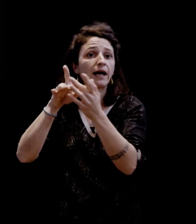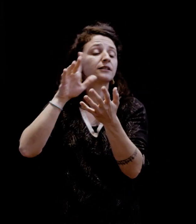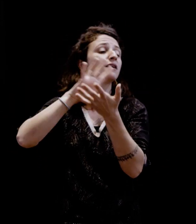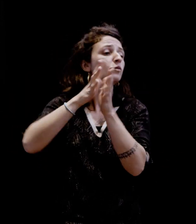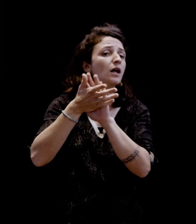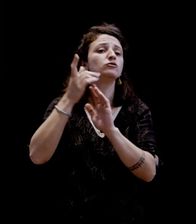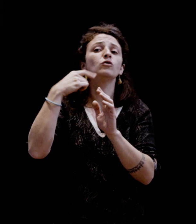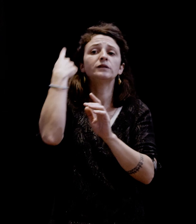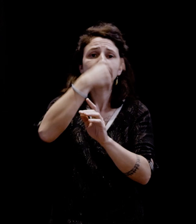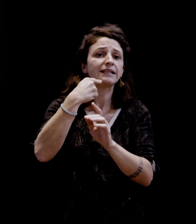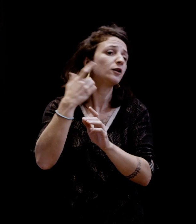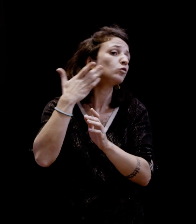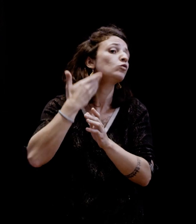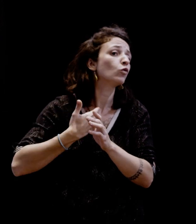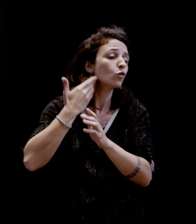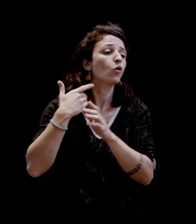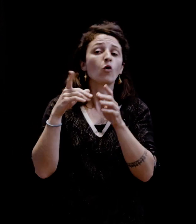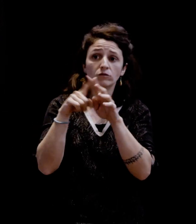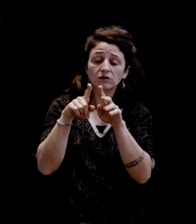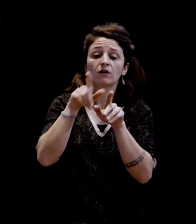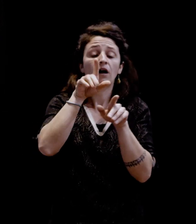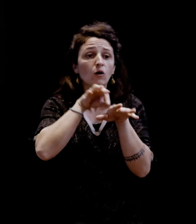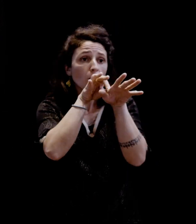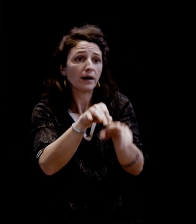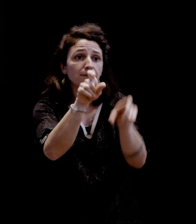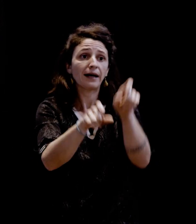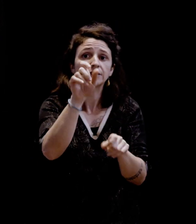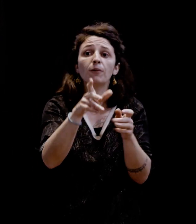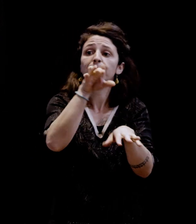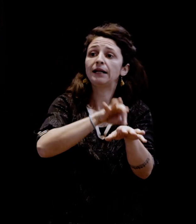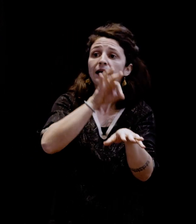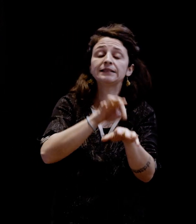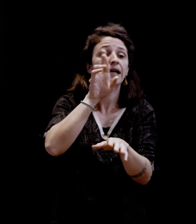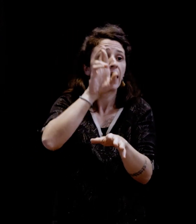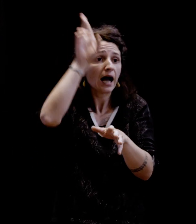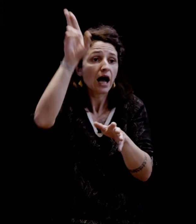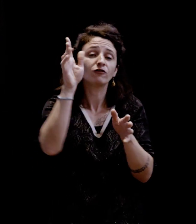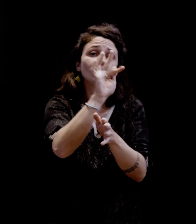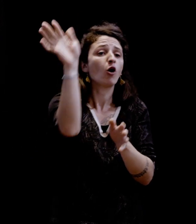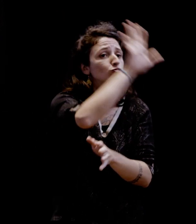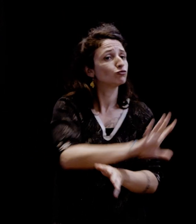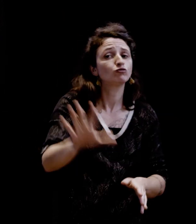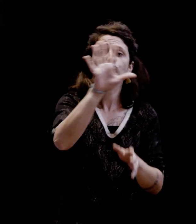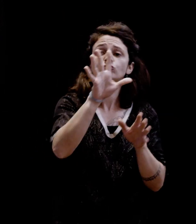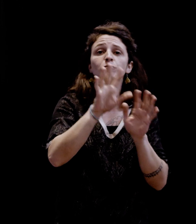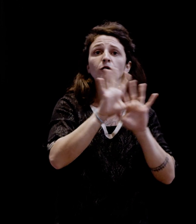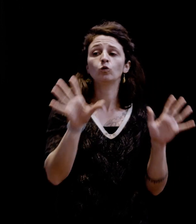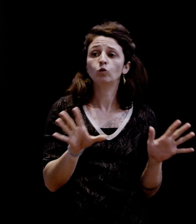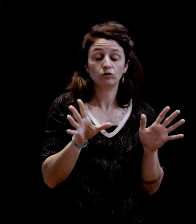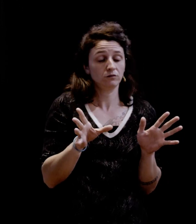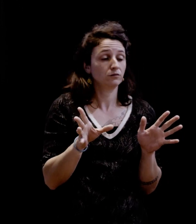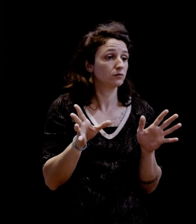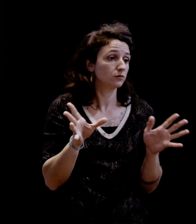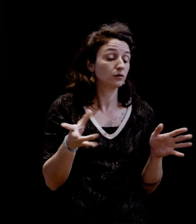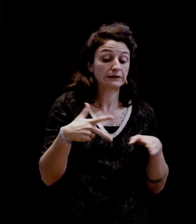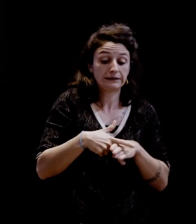réseau ORAR, qui prend en charge les maladies rares, manifestations orales rares. C'est un réseau qui est dans toute la France, et j'ai mon mail en début de